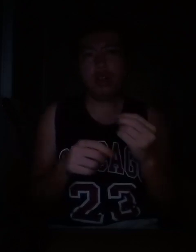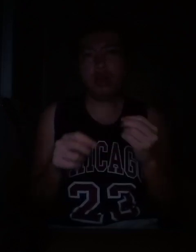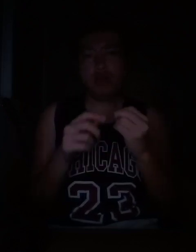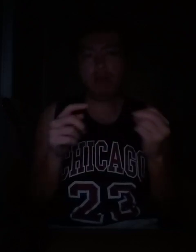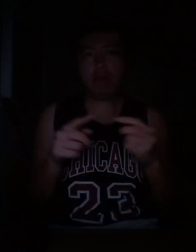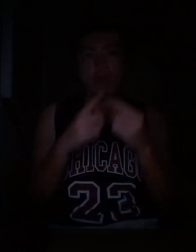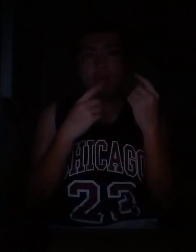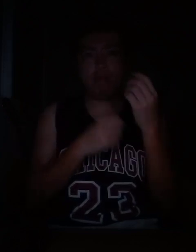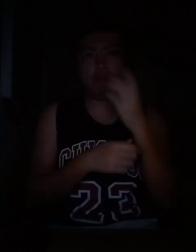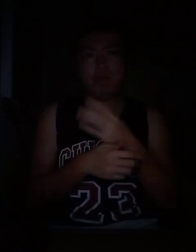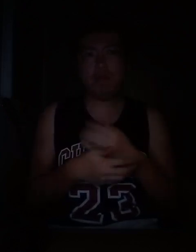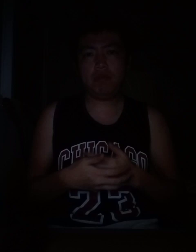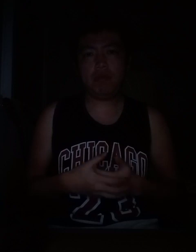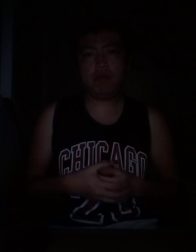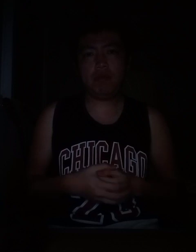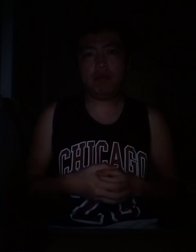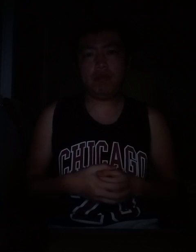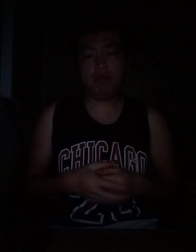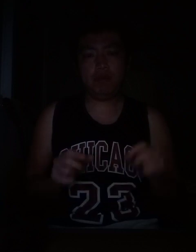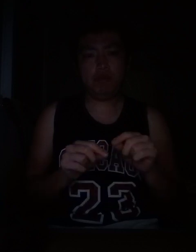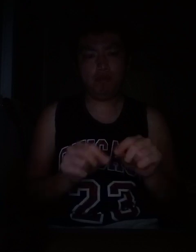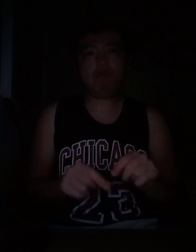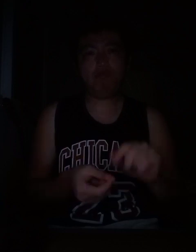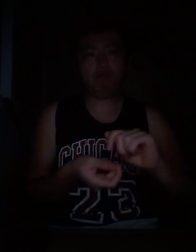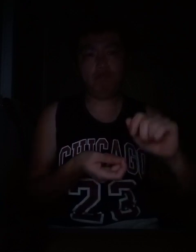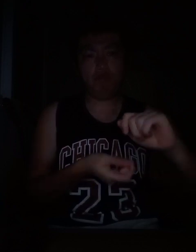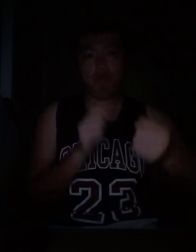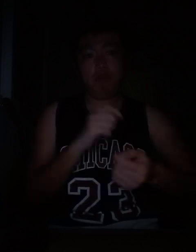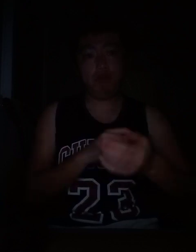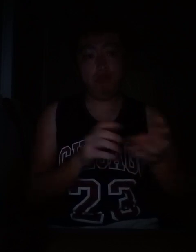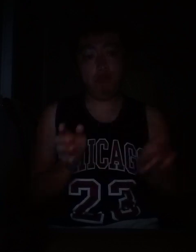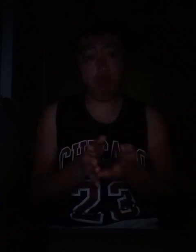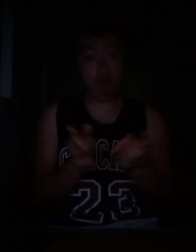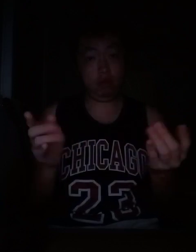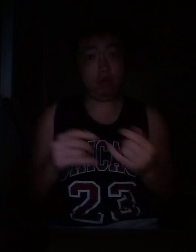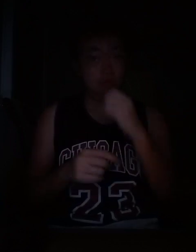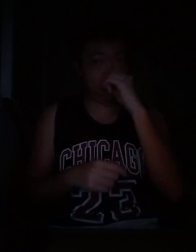있습니다. 종자회사들은 더 좋은 품종을 만들고 국제적으로